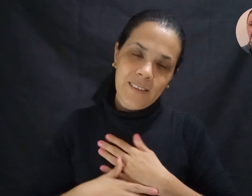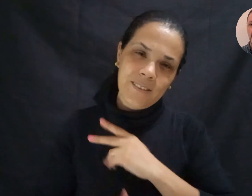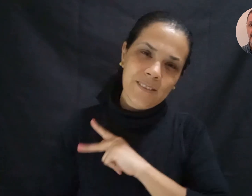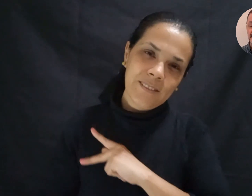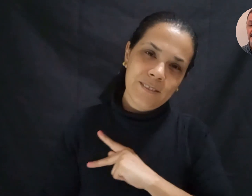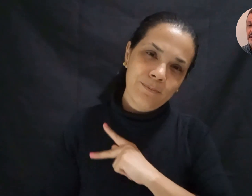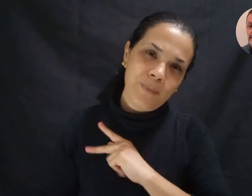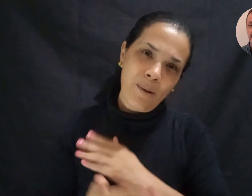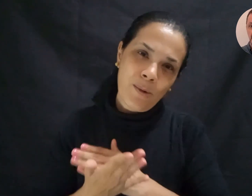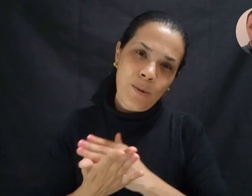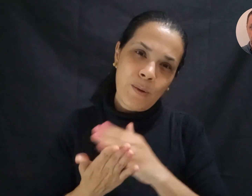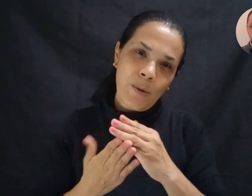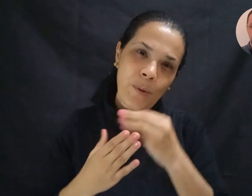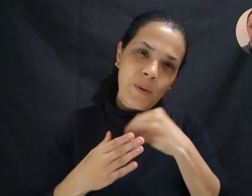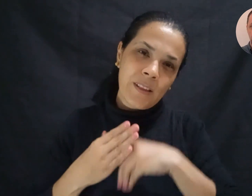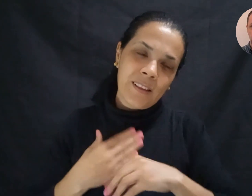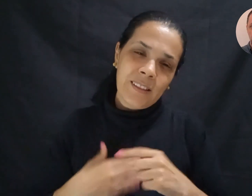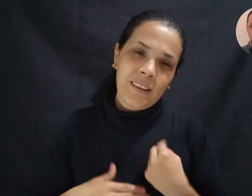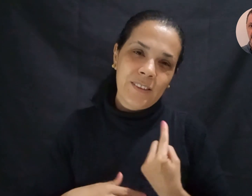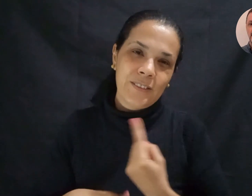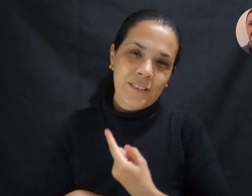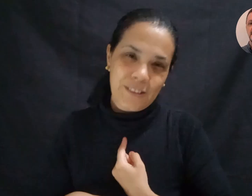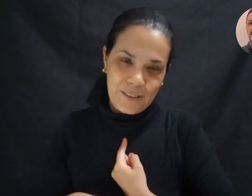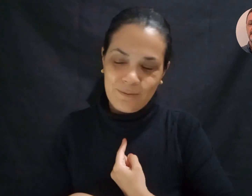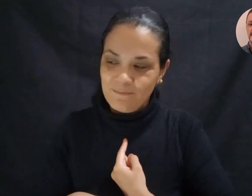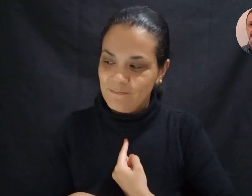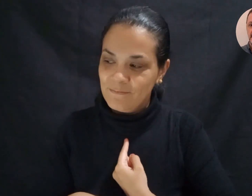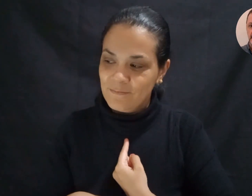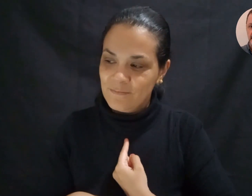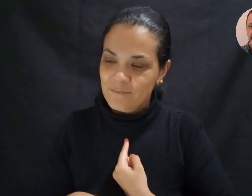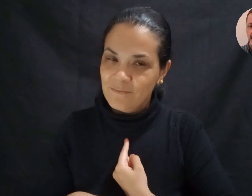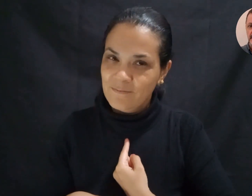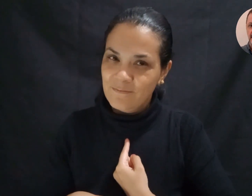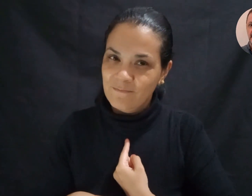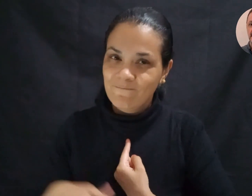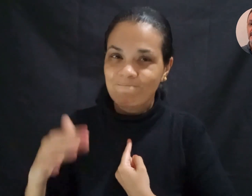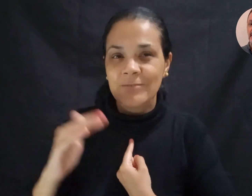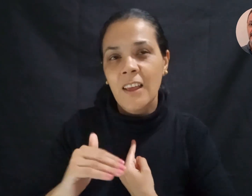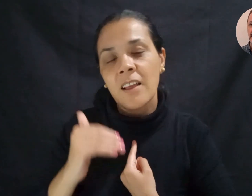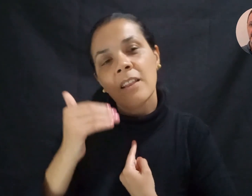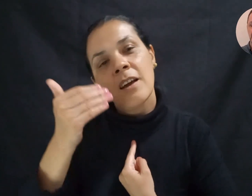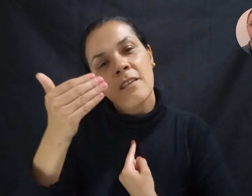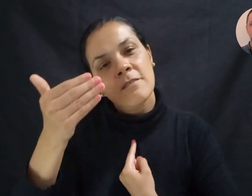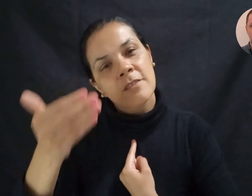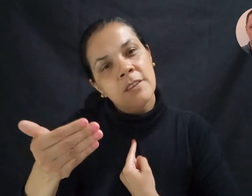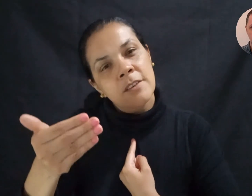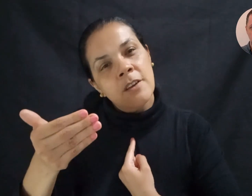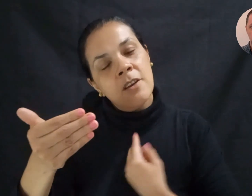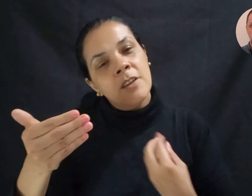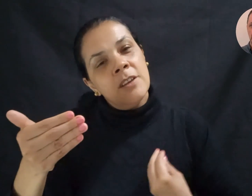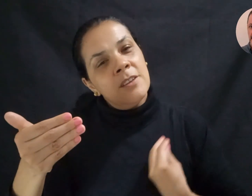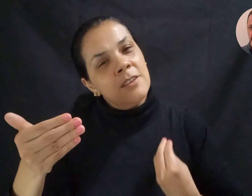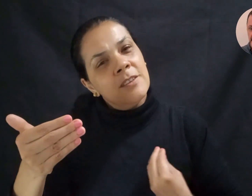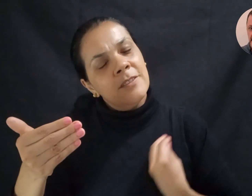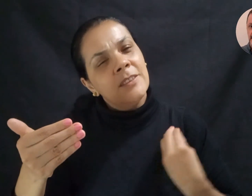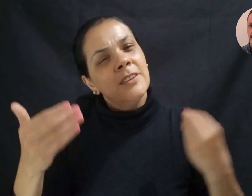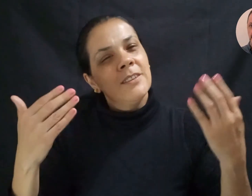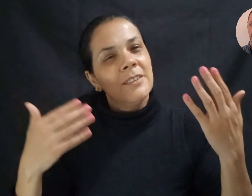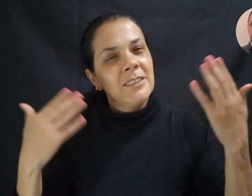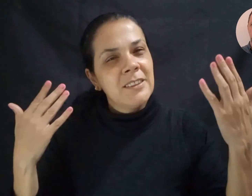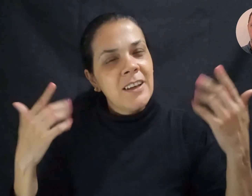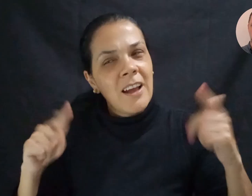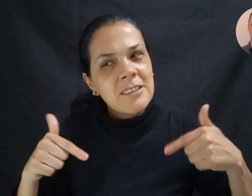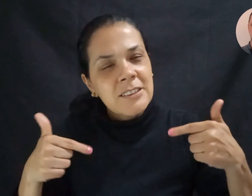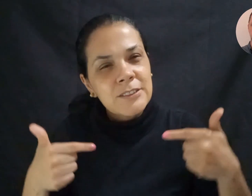Paulo, começa dentro de nós. Os acontecimentos exteriores da nossa vida são reflexos diretos das nossas